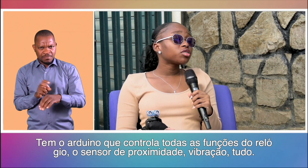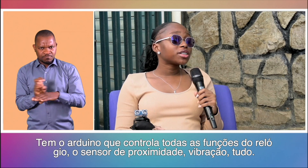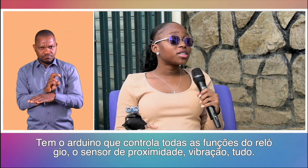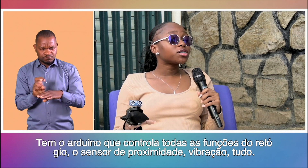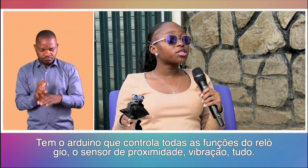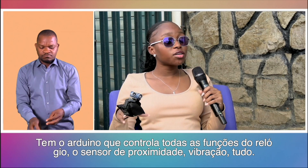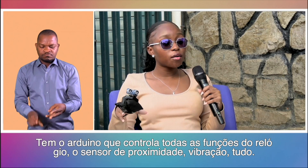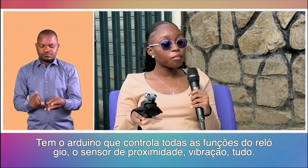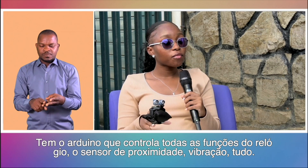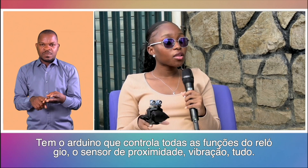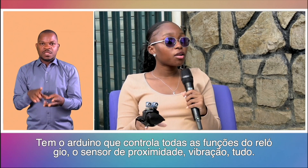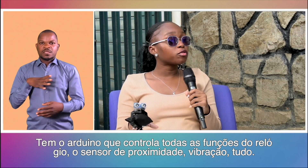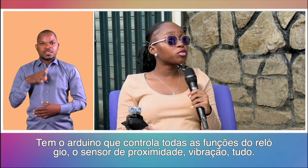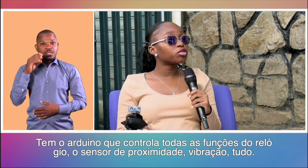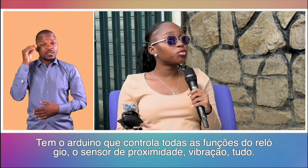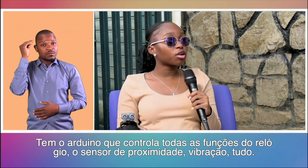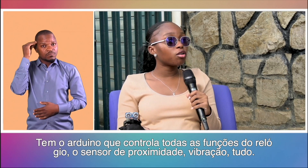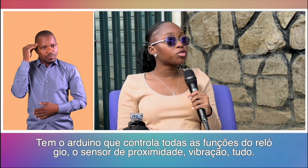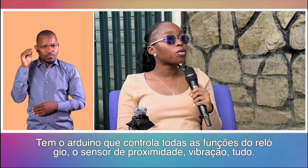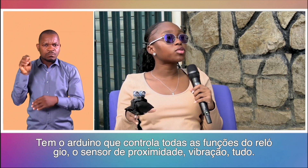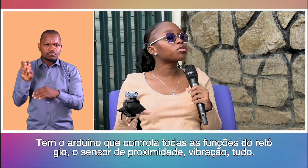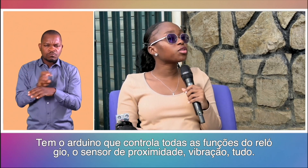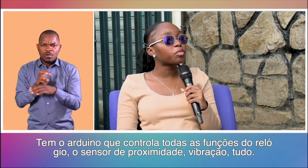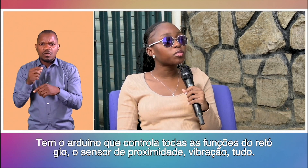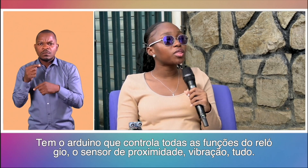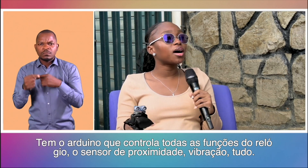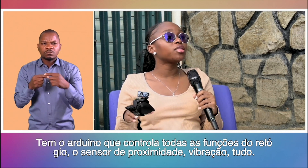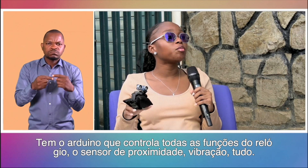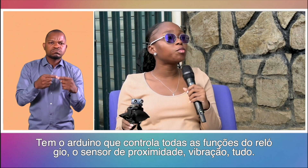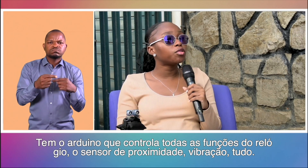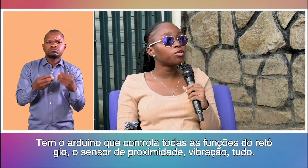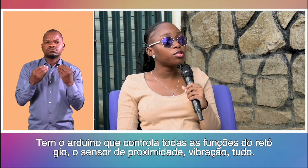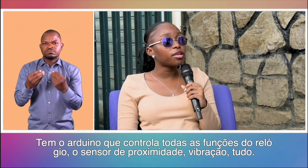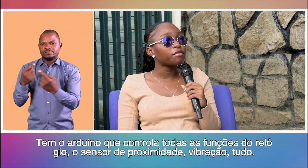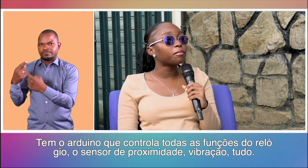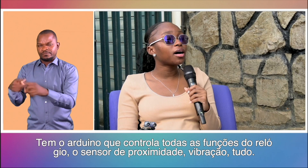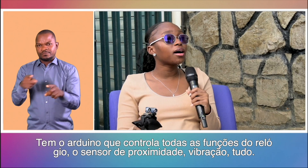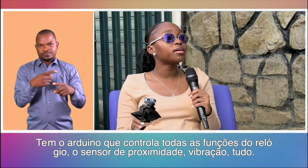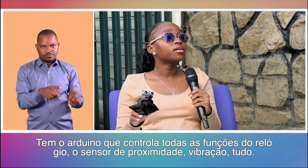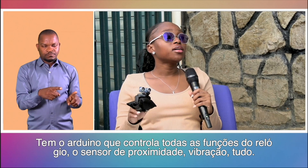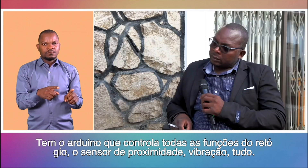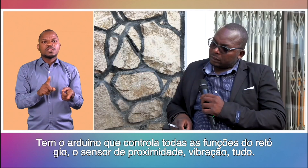todas as funções do relógio, o sensor de proximidade, o modo de vibrar,